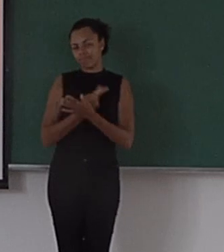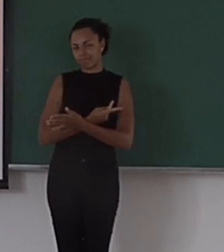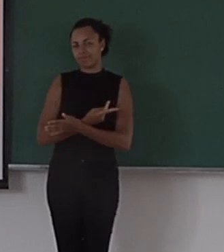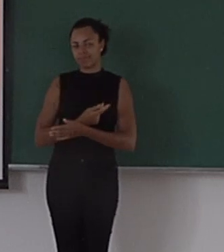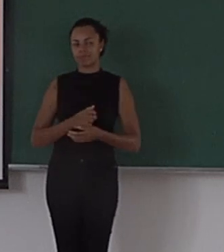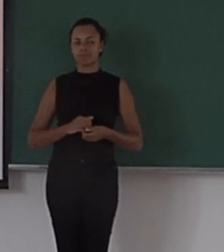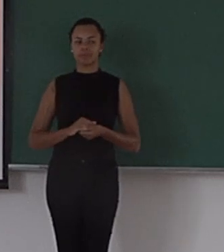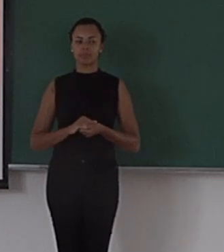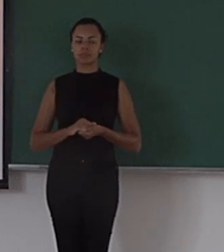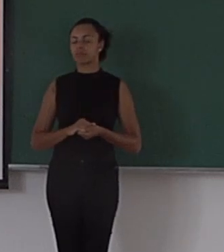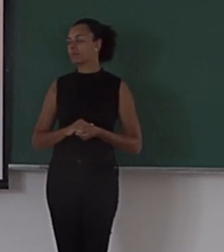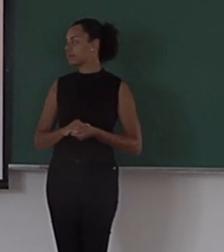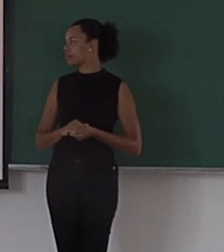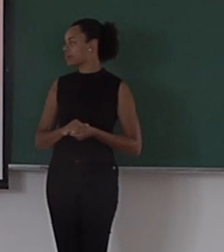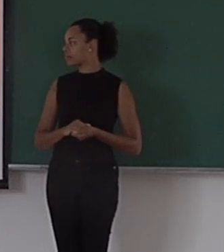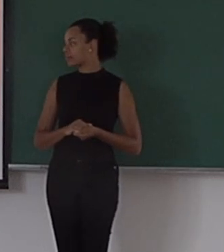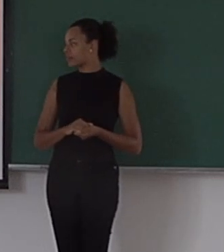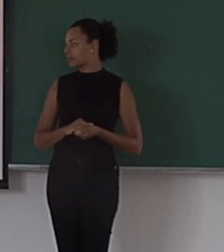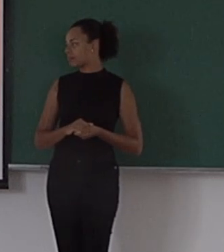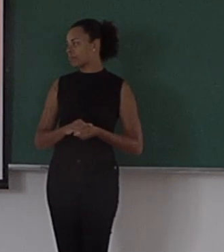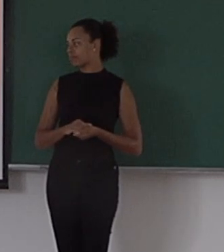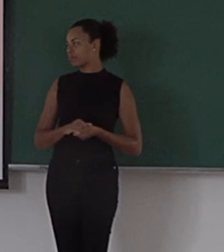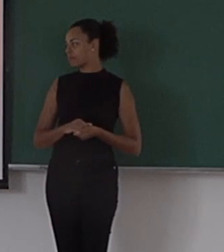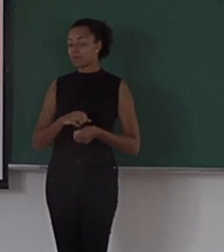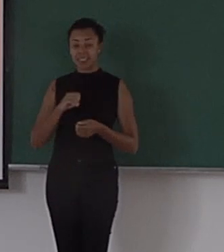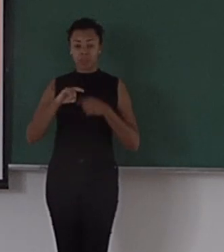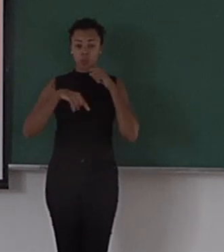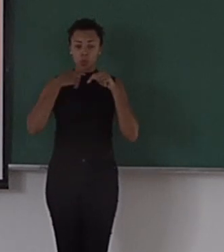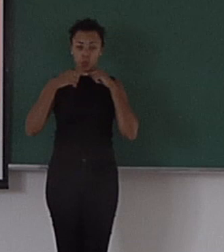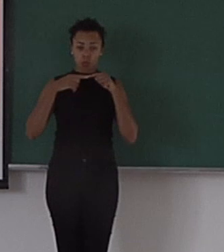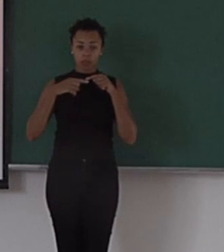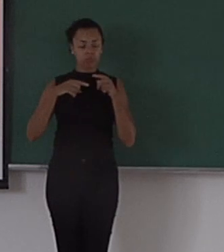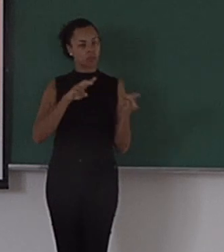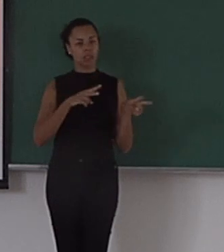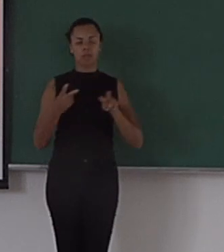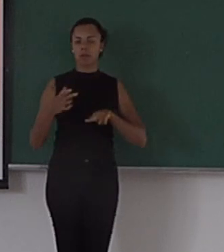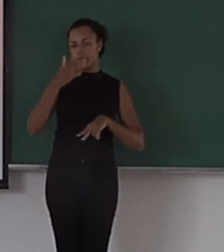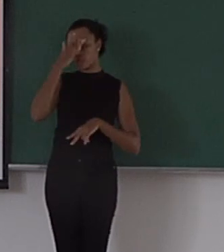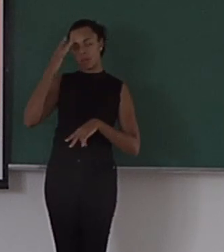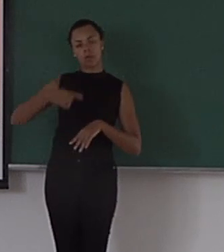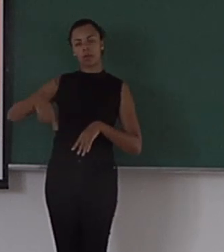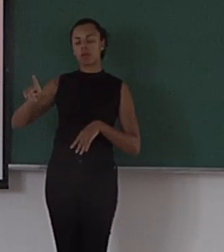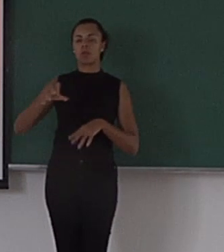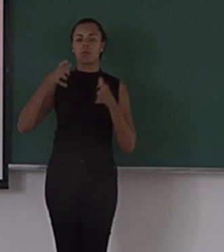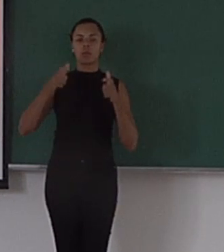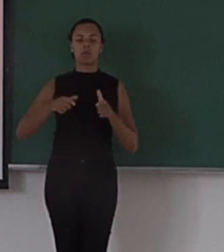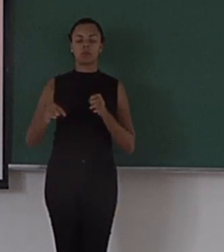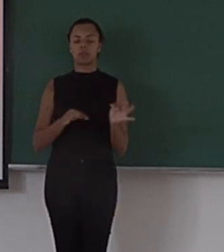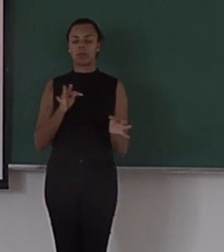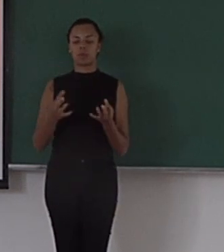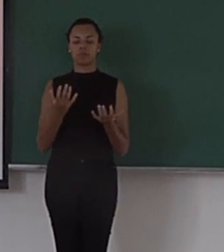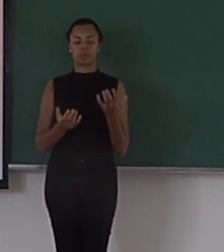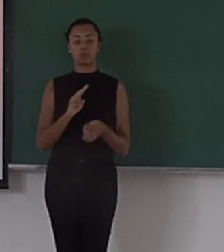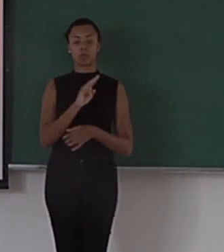acontecer. E quando a gente tem essas dúvidas, a gente sempre transfere esse paciente para um centro de tratamento de queimados, a gente